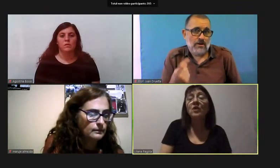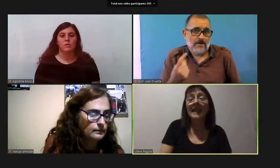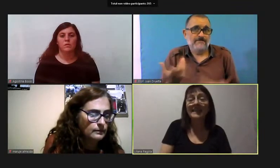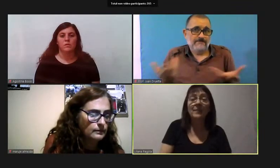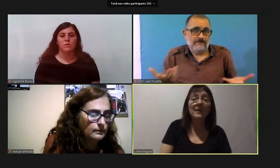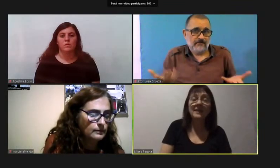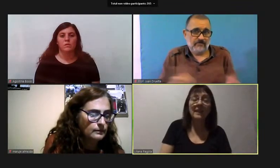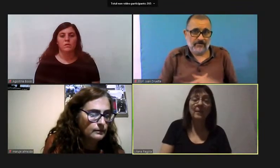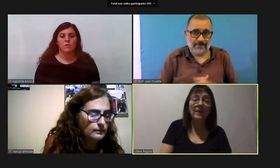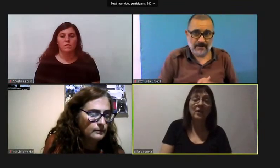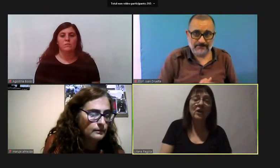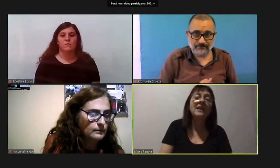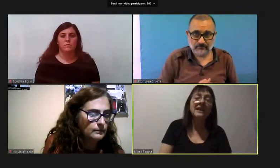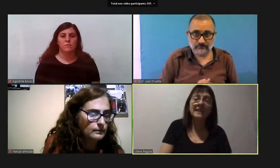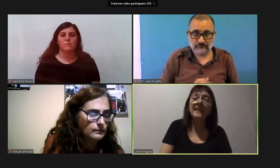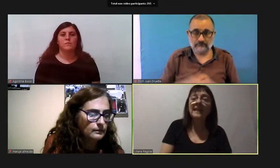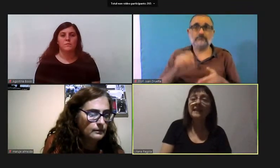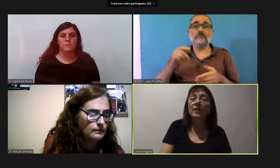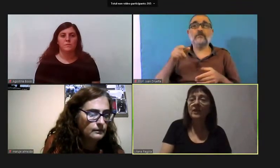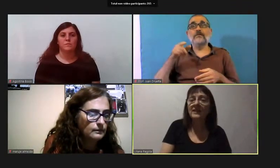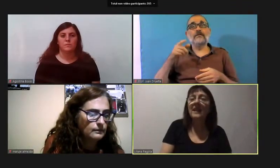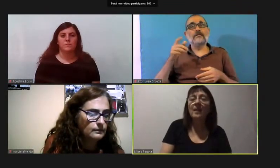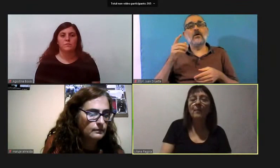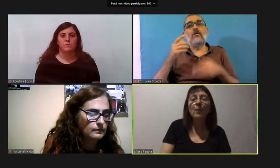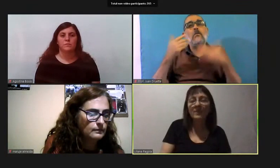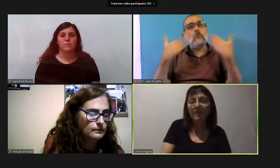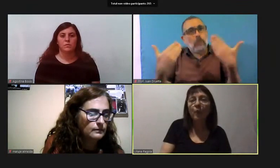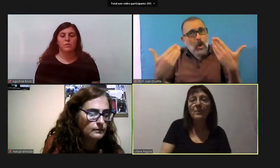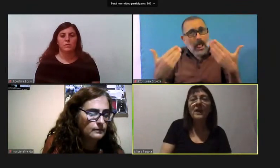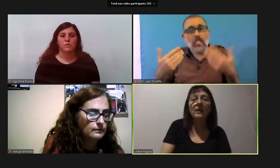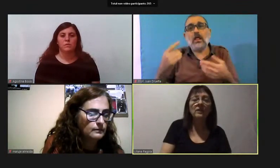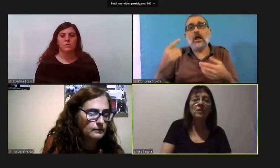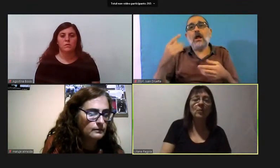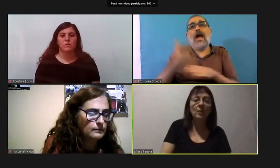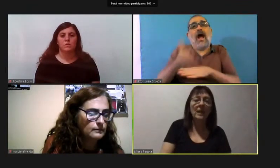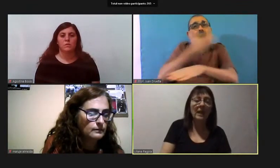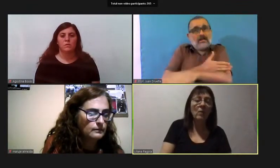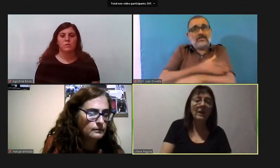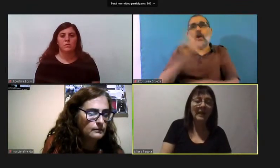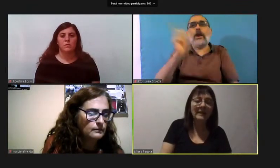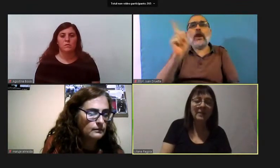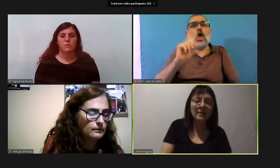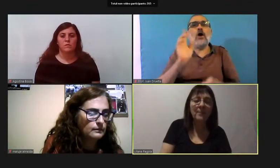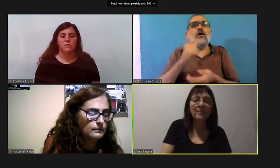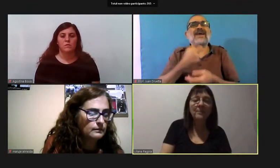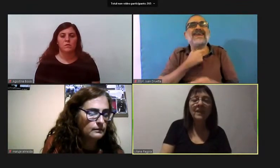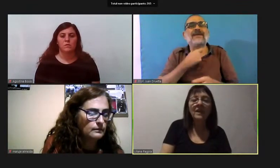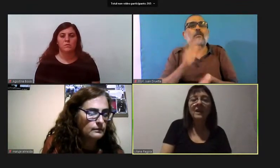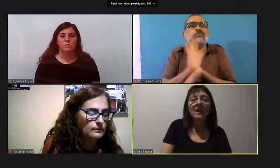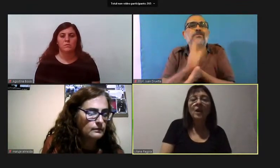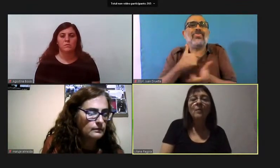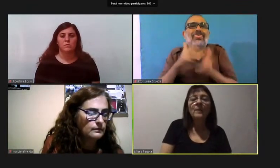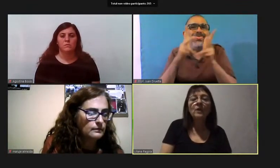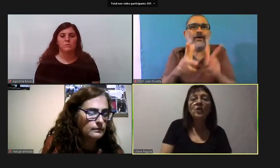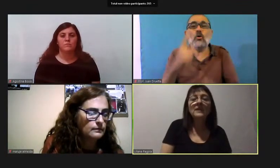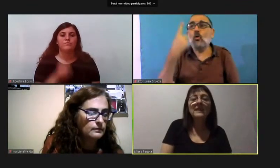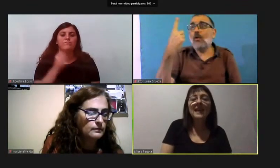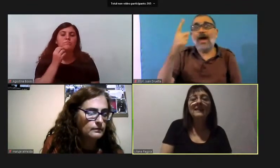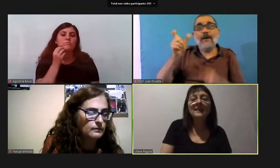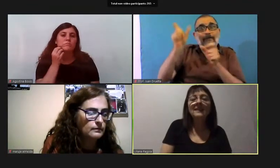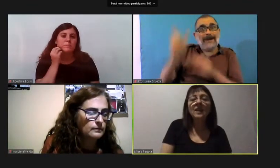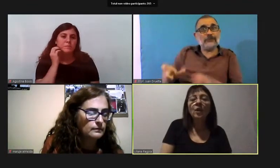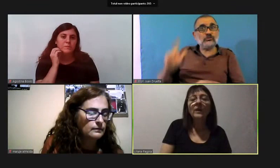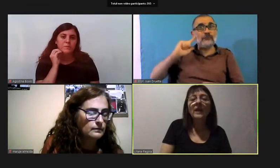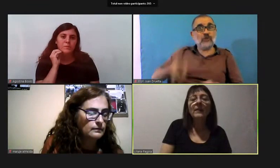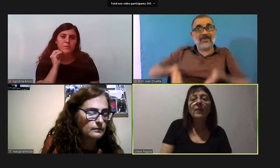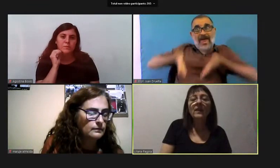oyentes son nativas en español y tienen interiorizada, se apropiaron de su propia lengua nativa. Lo mismo que yo decía